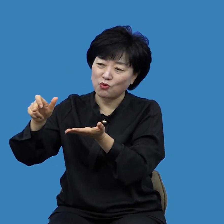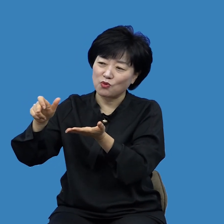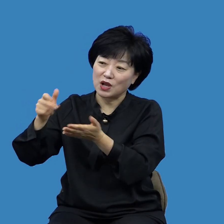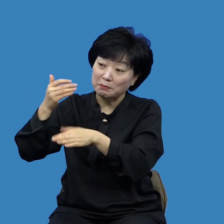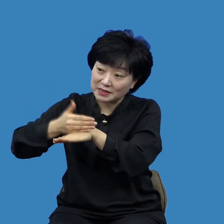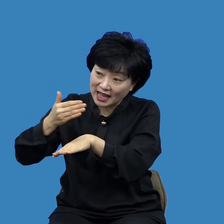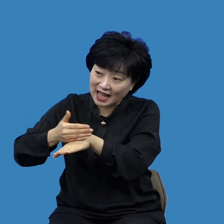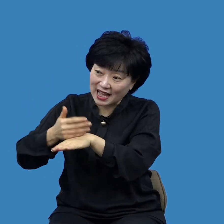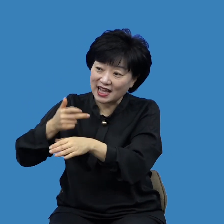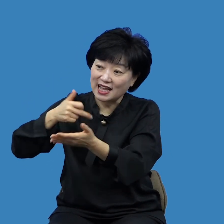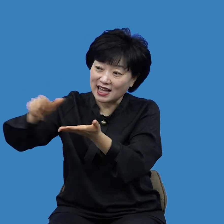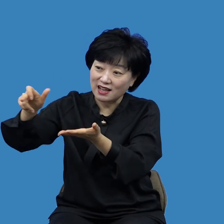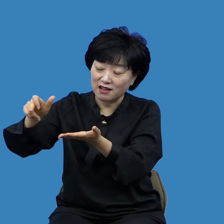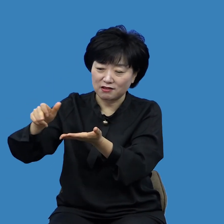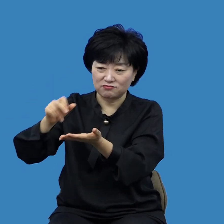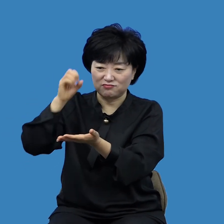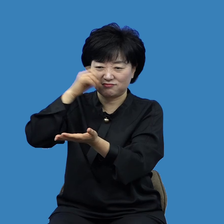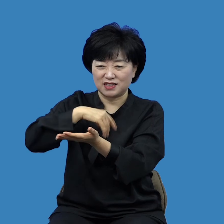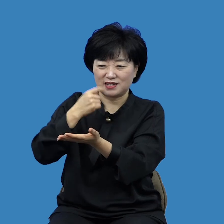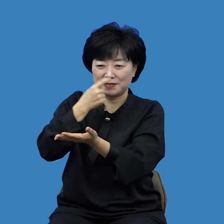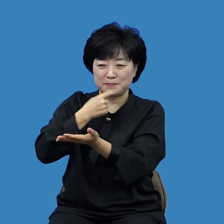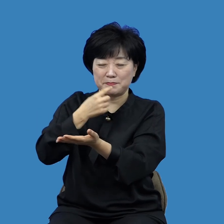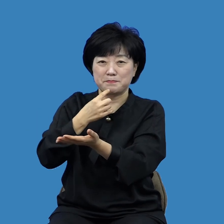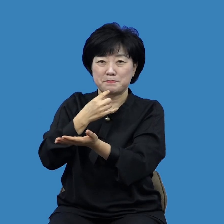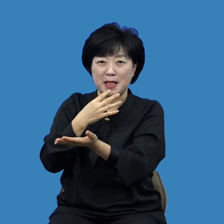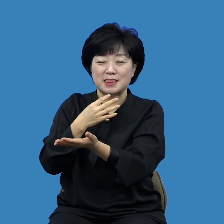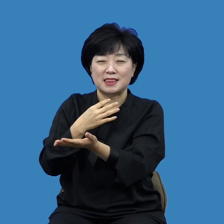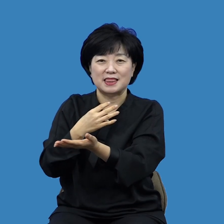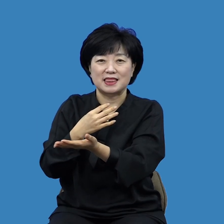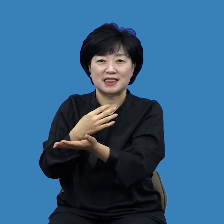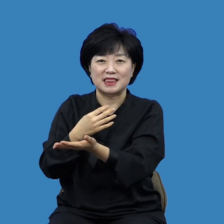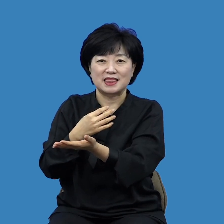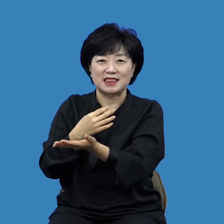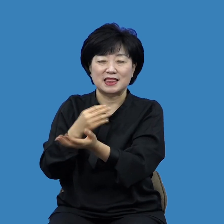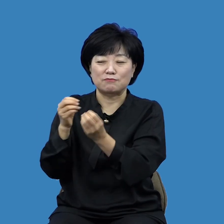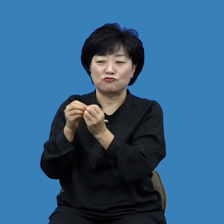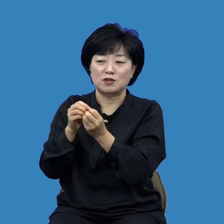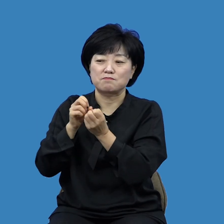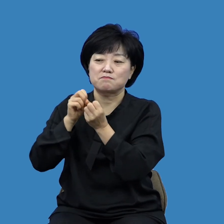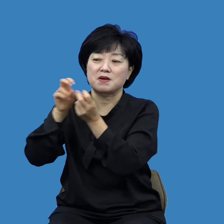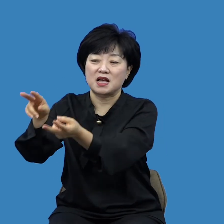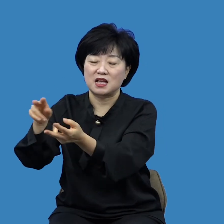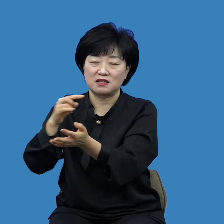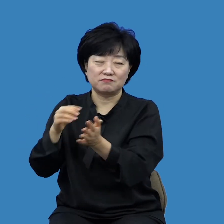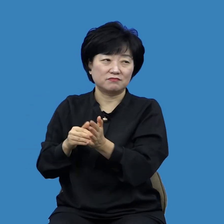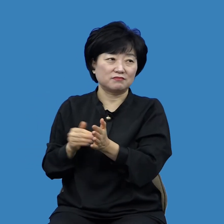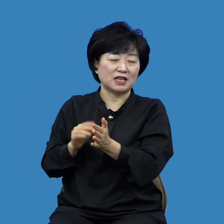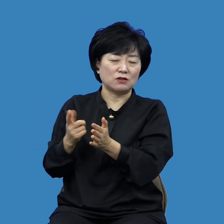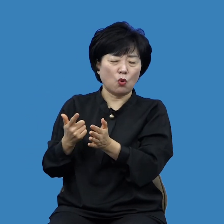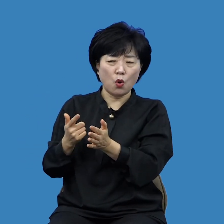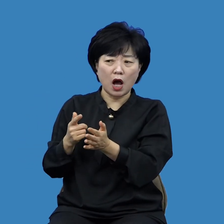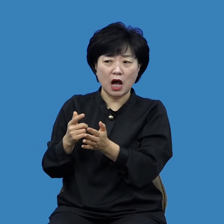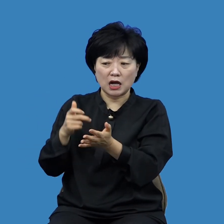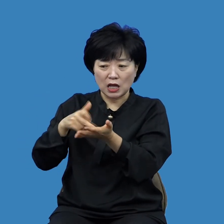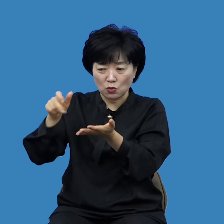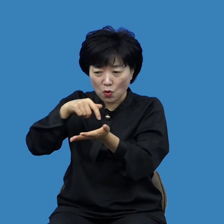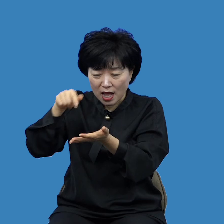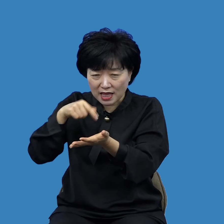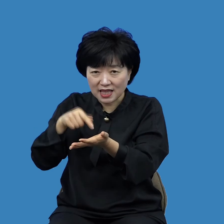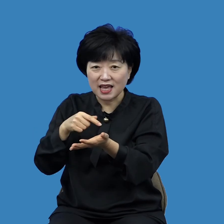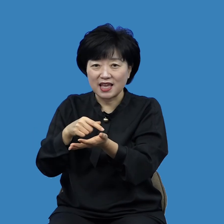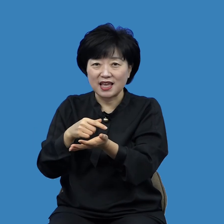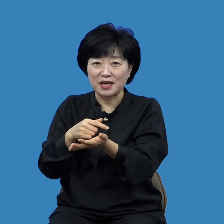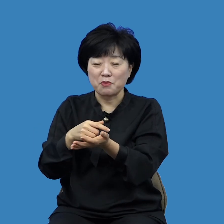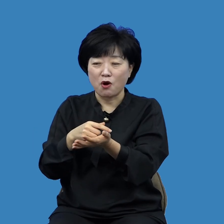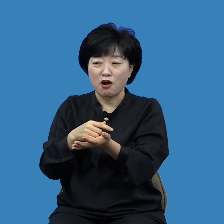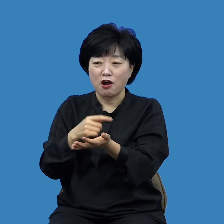쏘시고, 그리고 그냥 이렇게 그냥 문자만 쏘기 뭐하면은 카톡 기프트 있잖아, 아메리카노 한